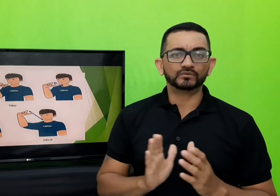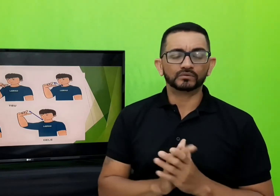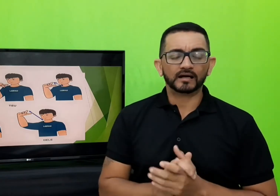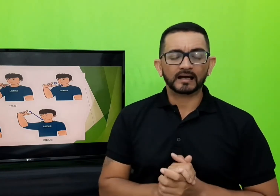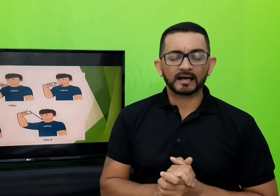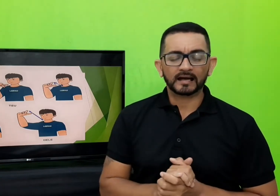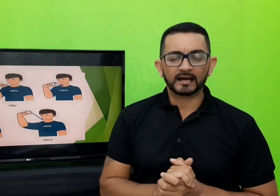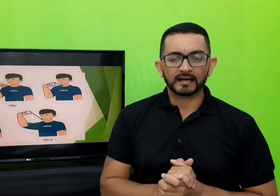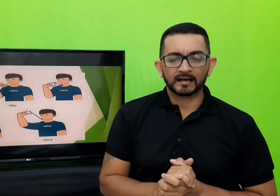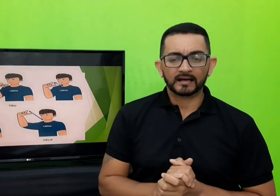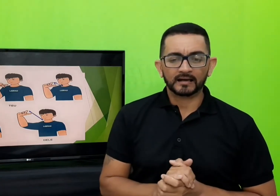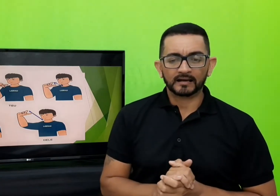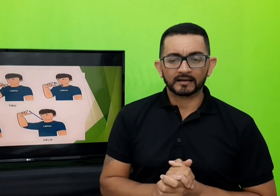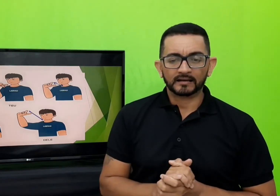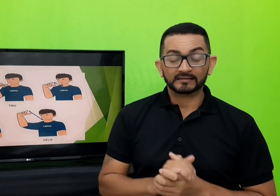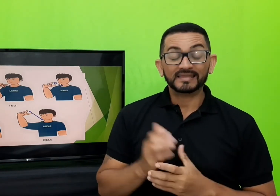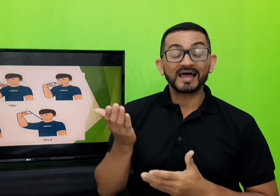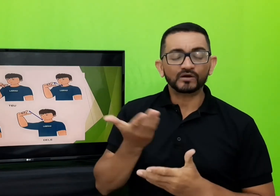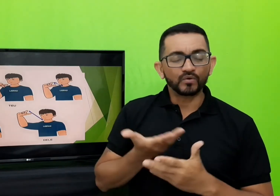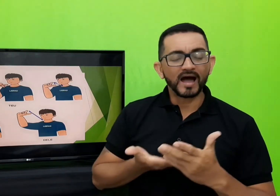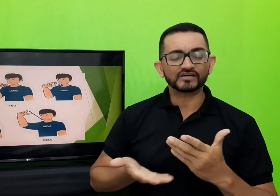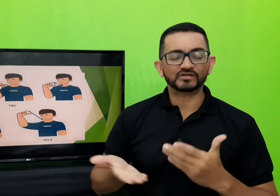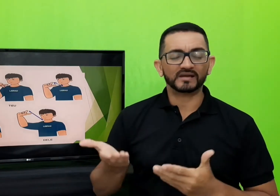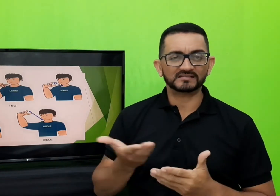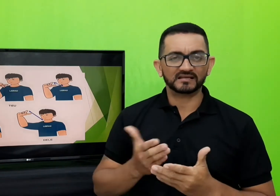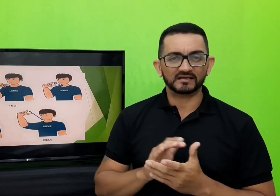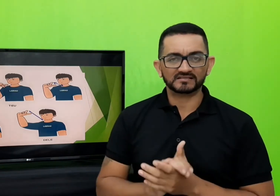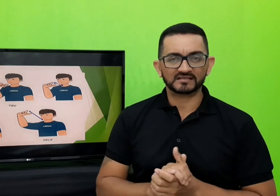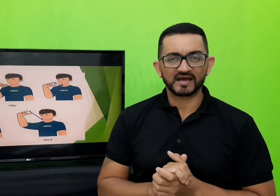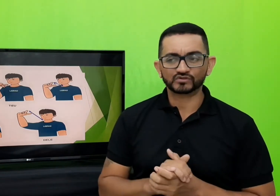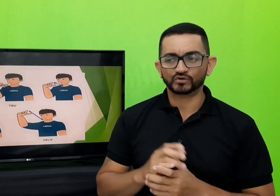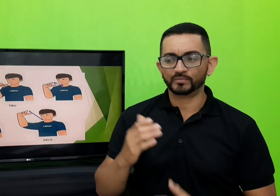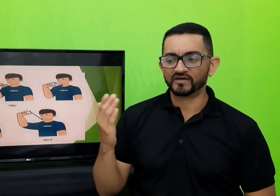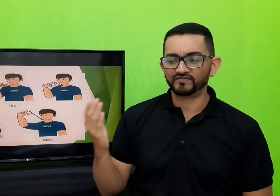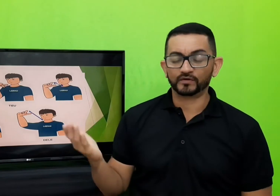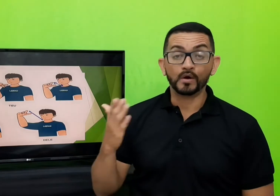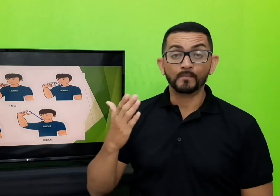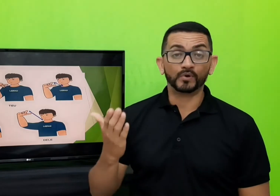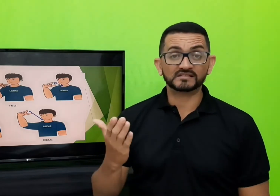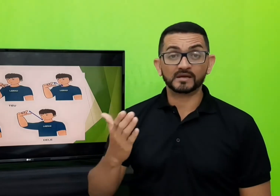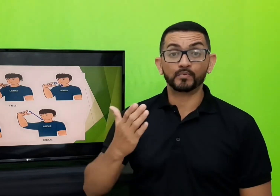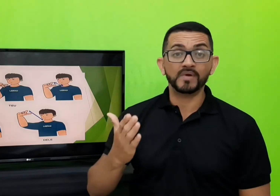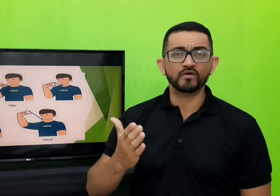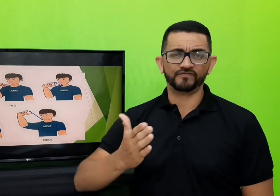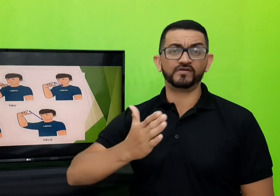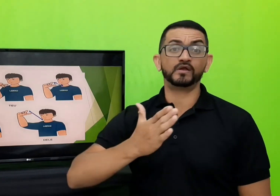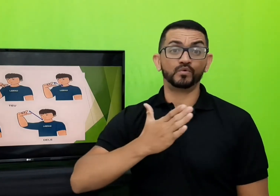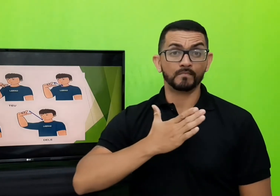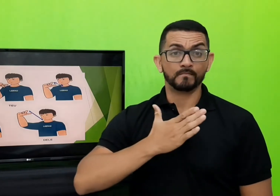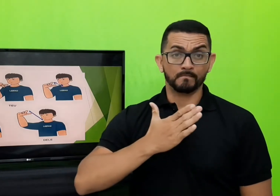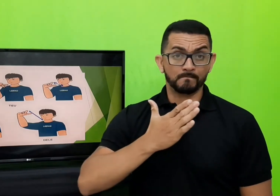quando na linguagem brasileira de sinais, quando eu me refiro, por exemplo, meu filho,